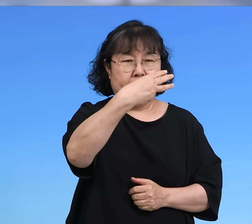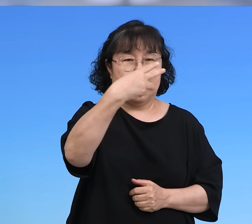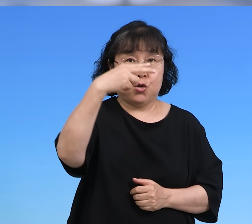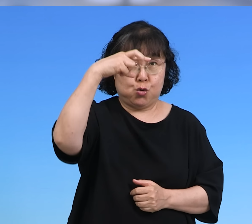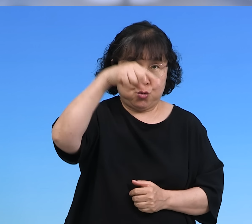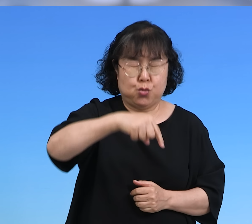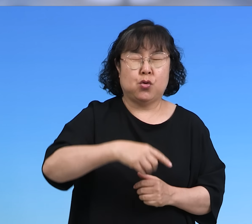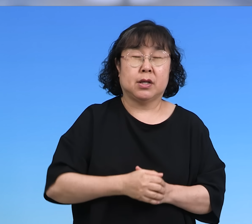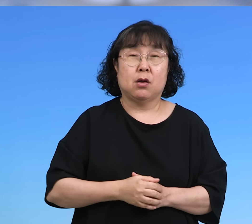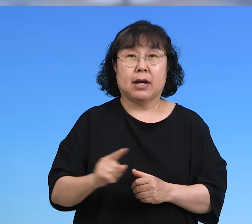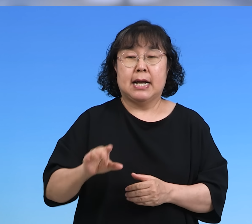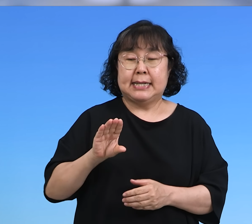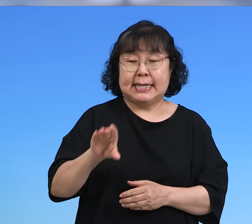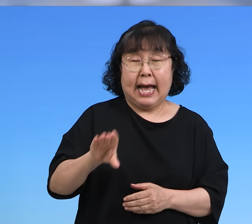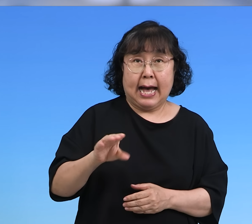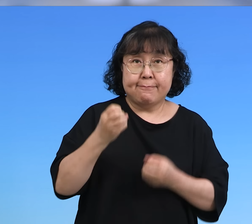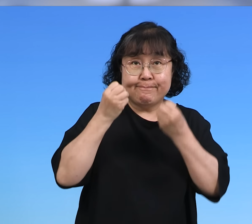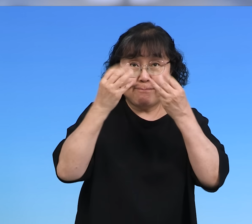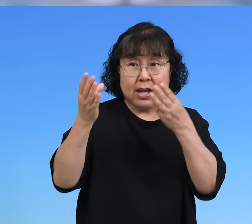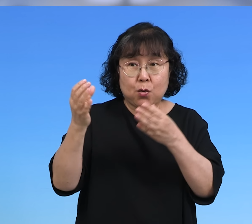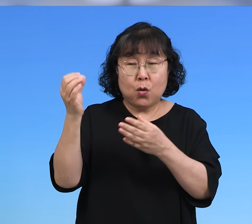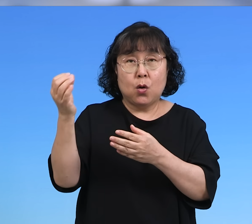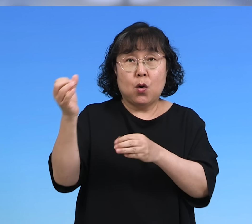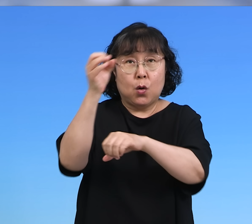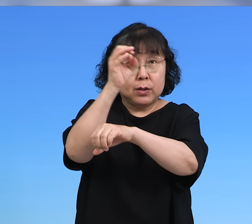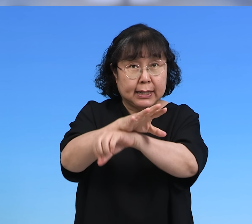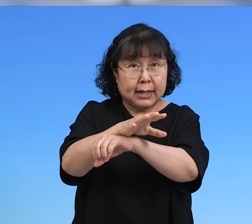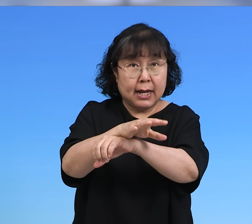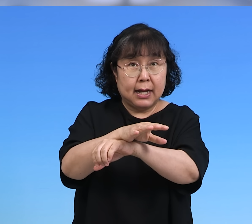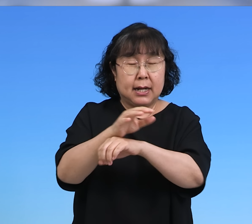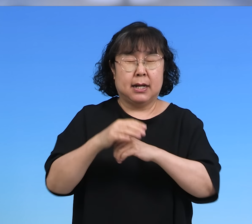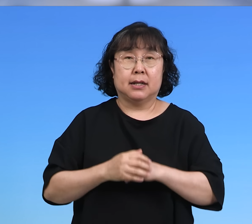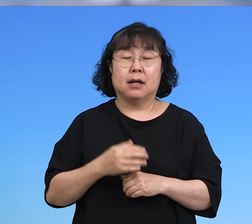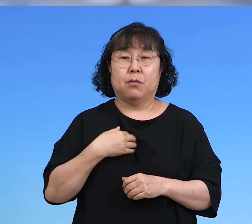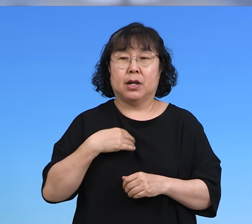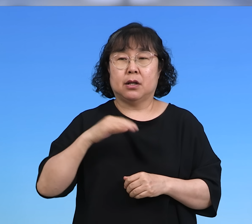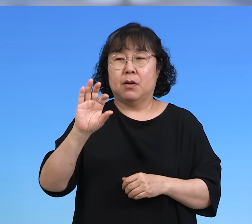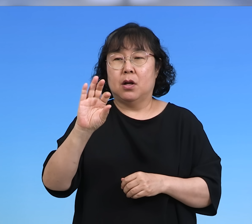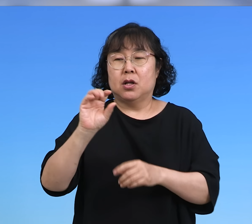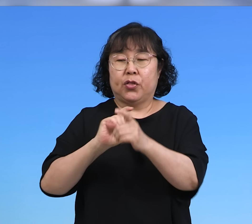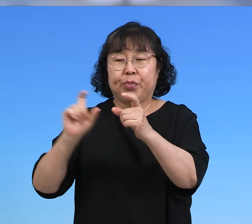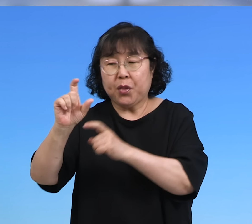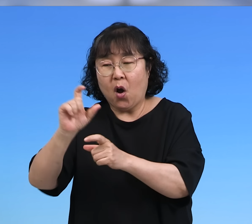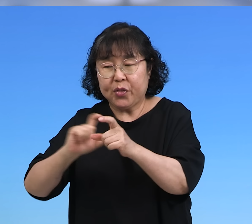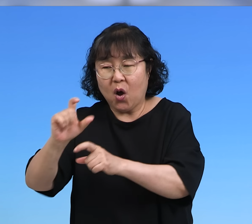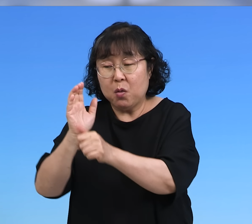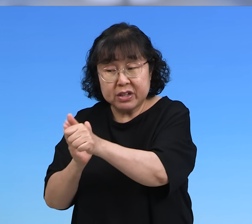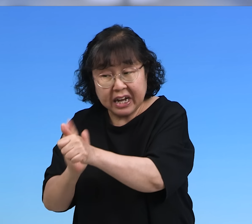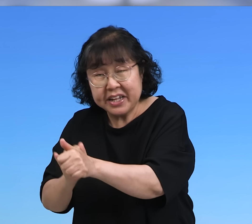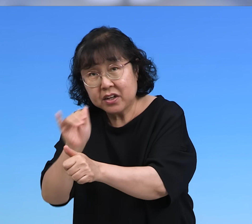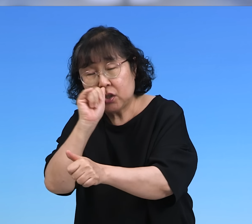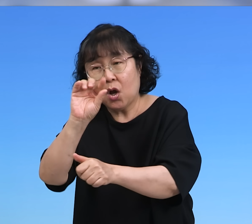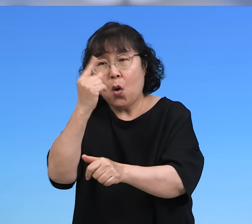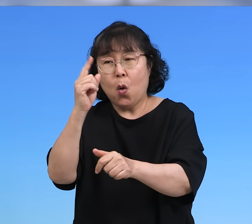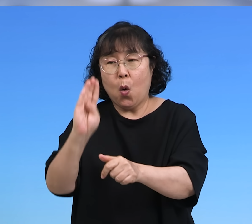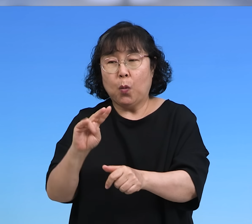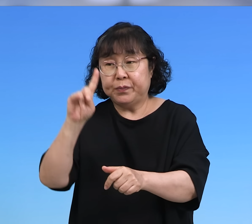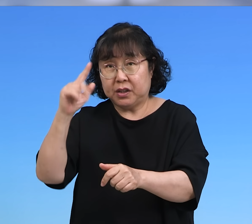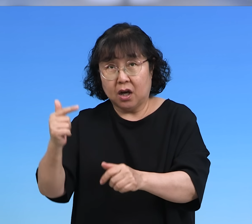말씀인가 하면은, 이제 자동차를 새로 사잖아요. 그러면 이제 옵션이 있잖아요. 선루프로 돈 더 주고 달아주세요라든지,